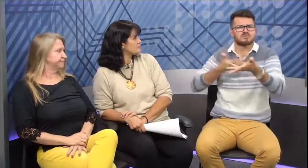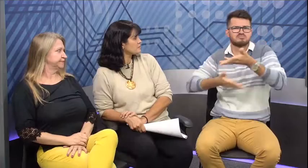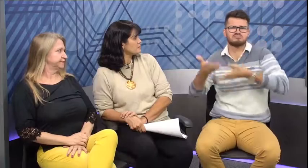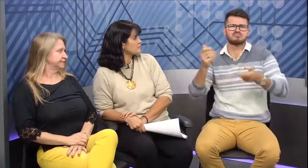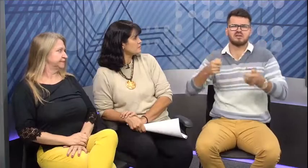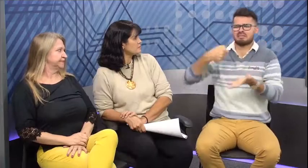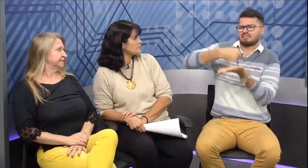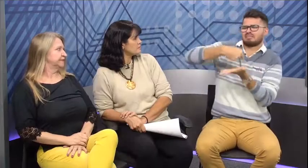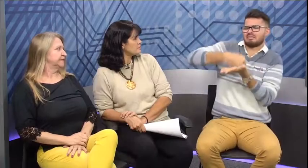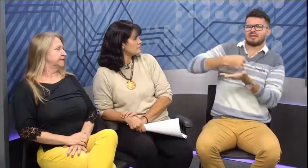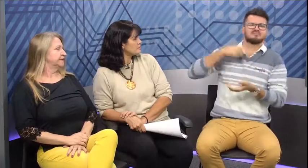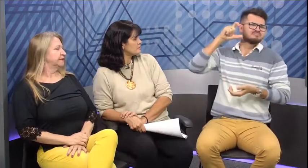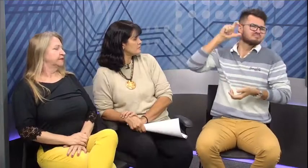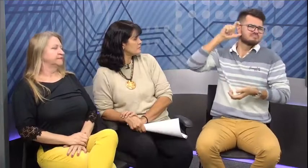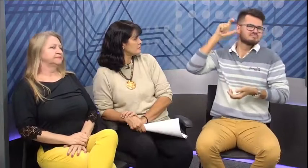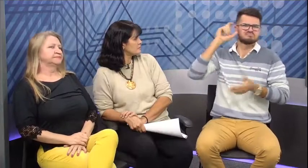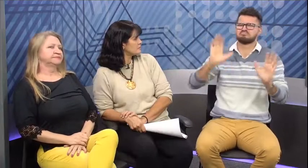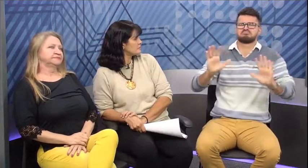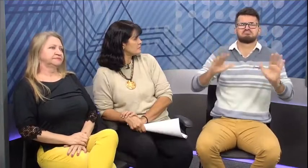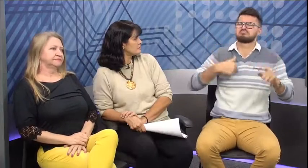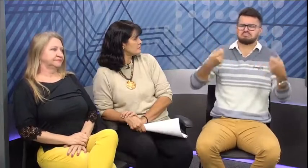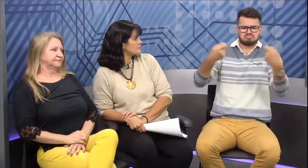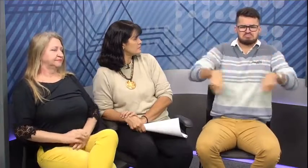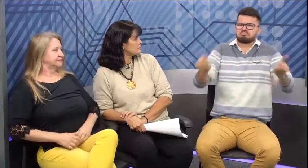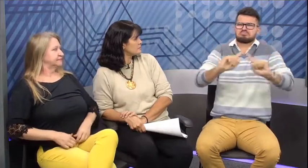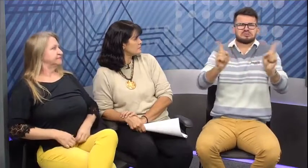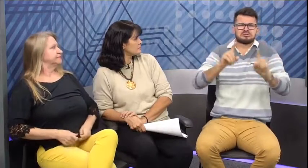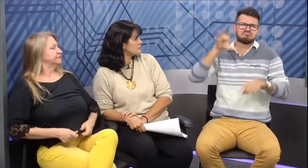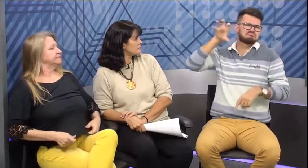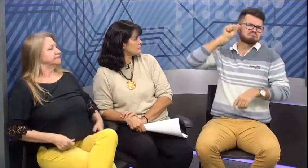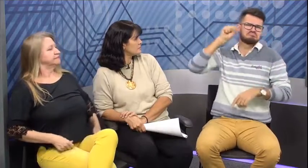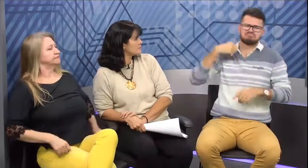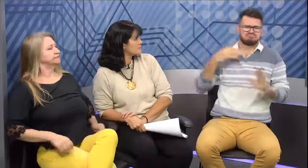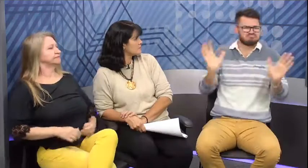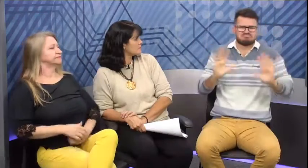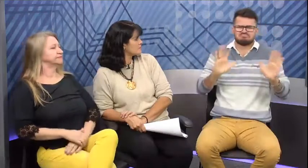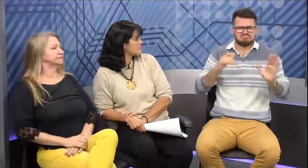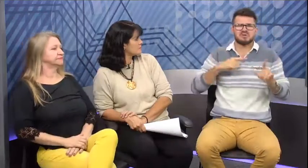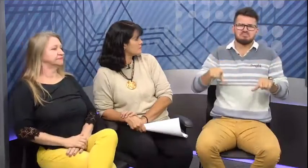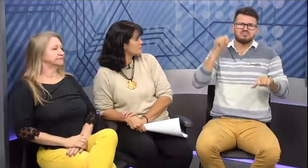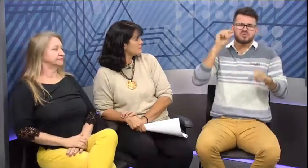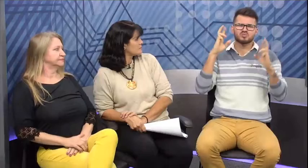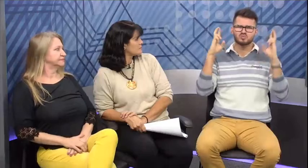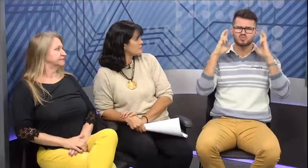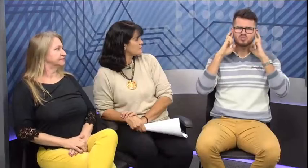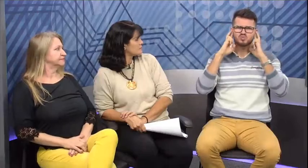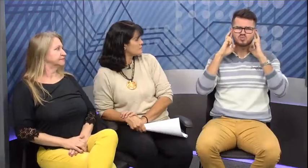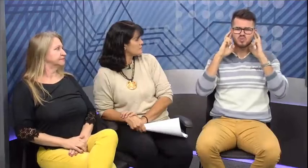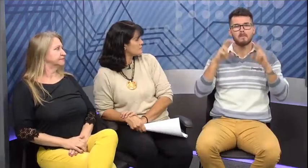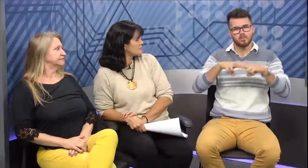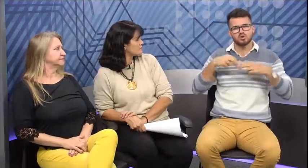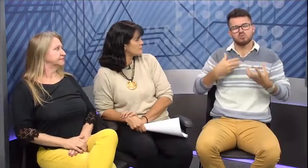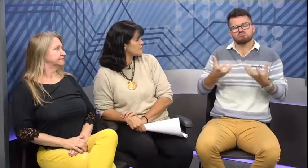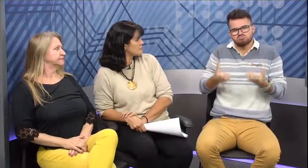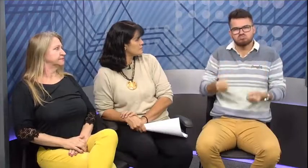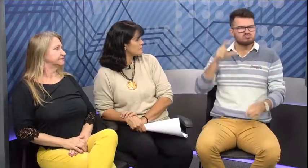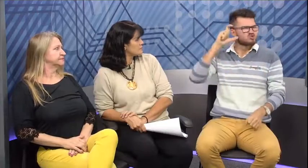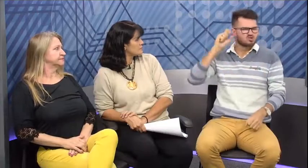Eu conseguia me comunicar com a família, com as pessoas, então não teria motivo mais para